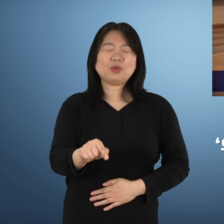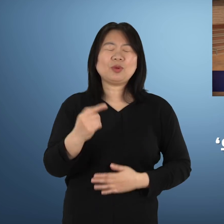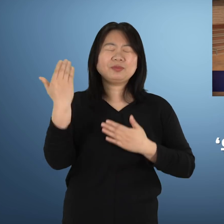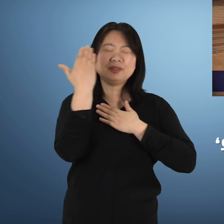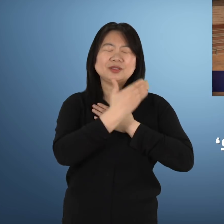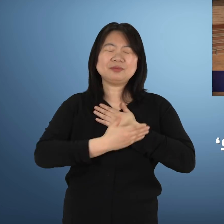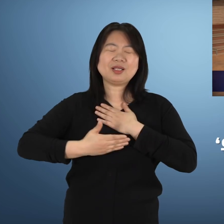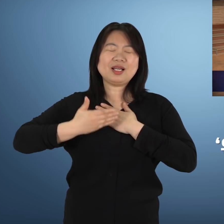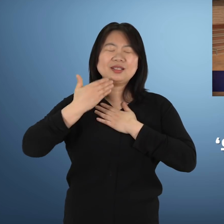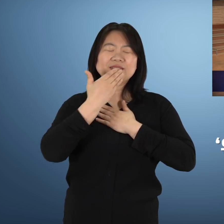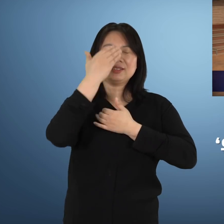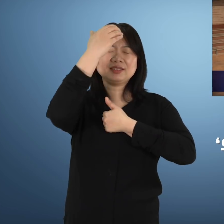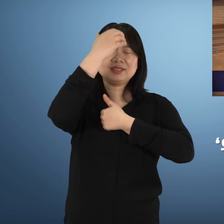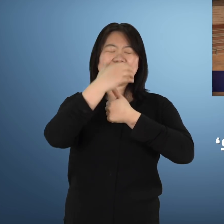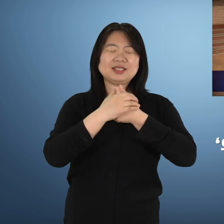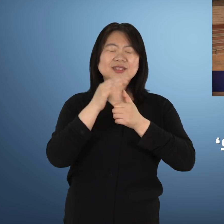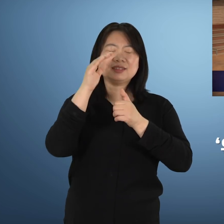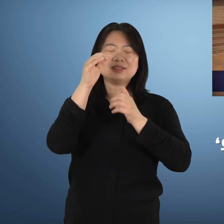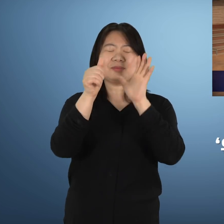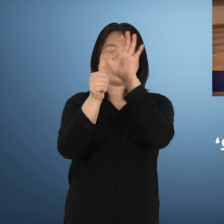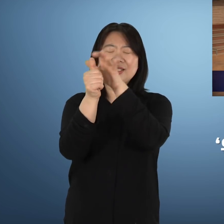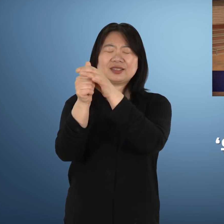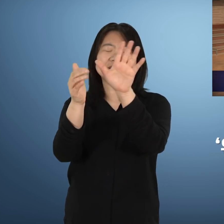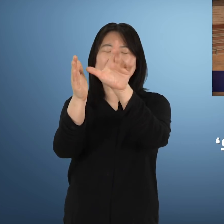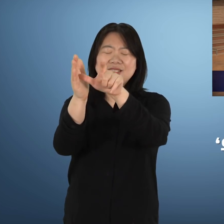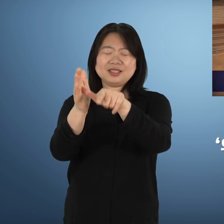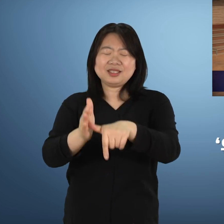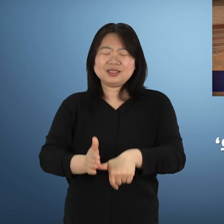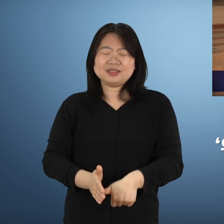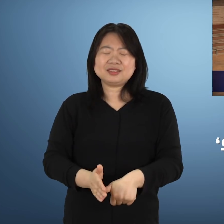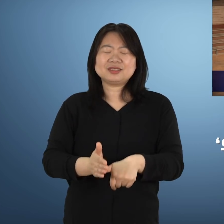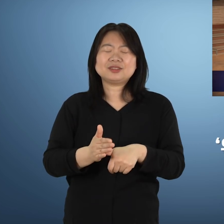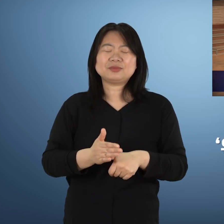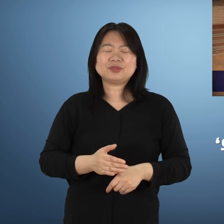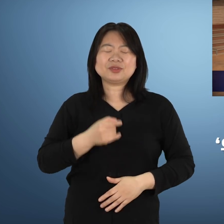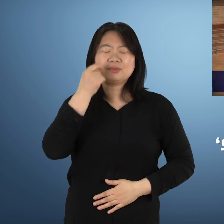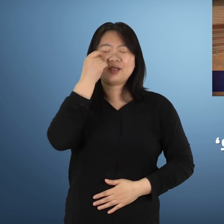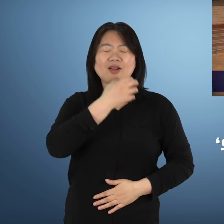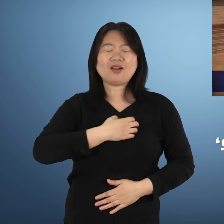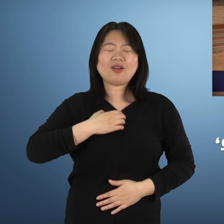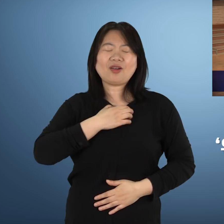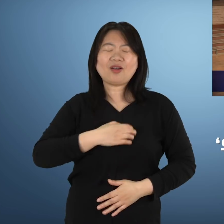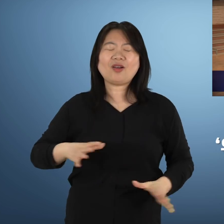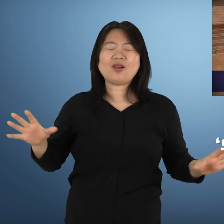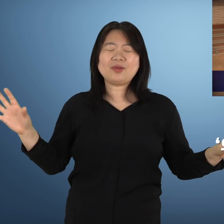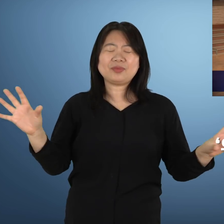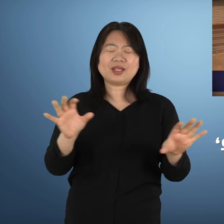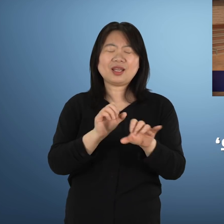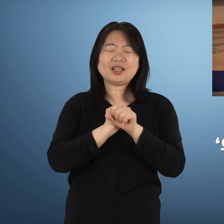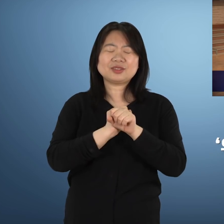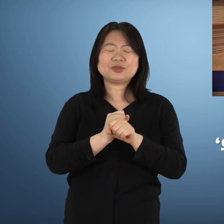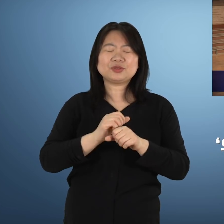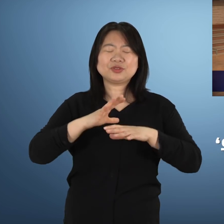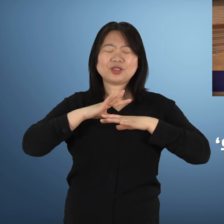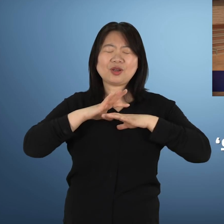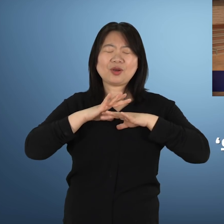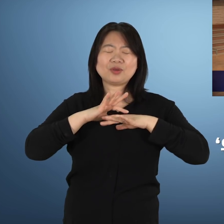앞에 이 몸을 맡길 때 슬픔